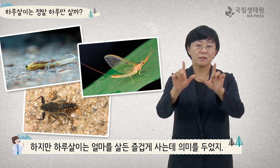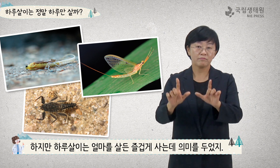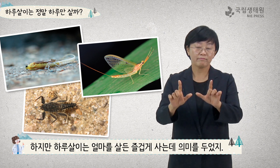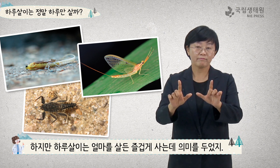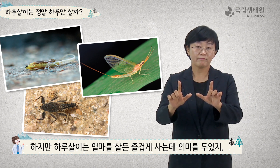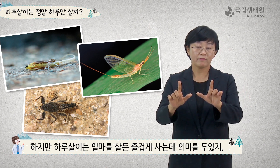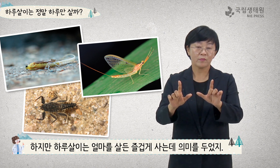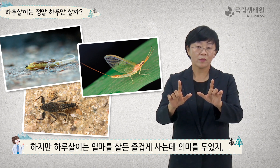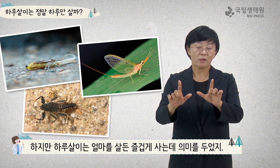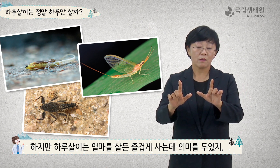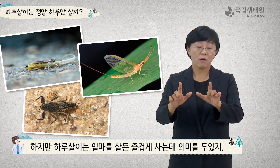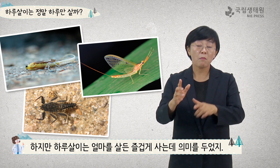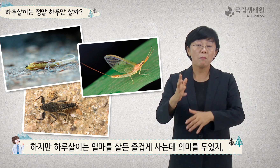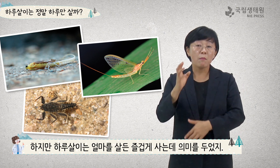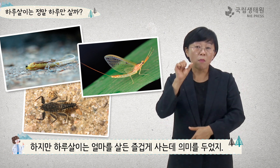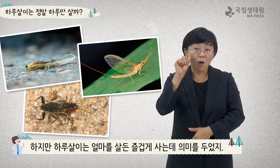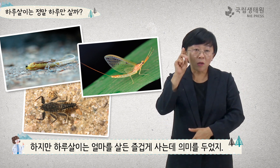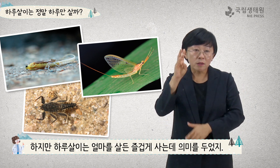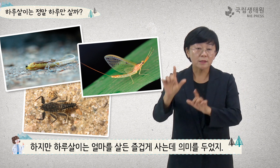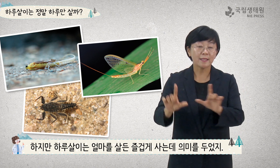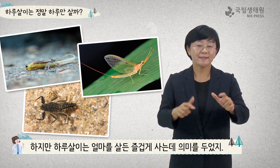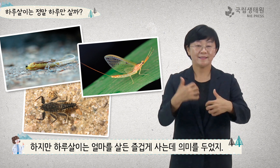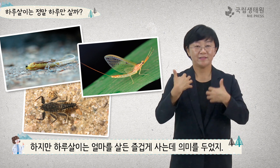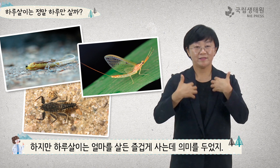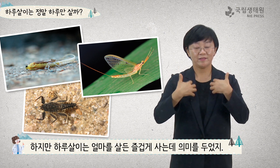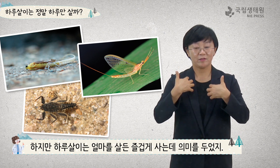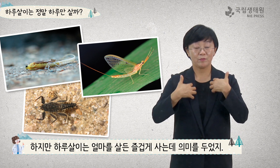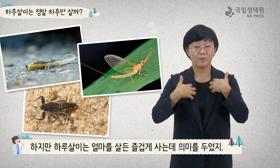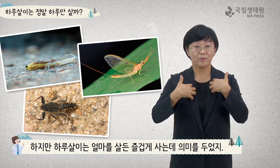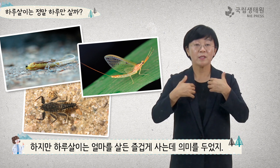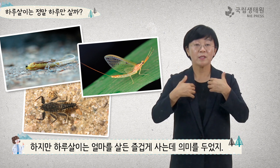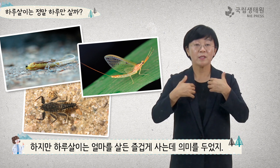365년이나 산 떡갈나무는 하루밖에 살지 못하는 하루살이를